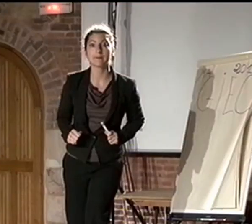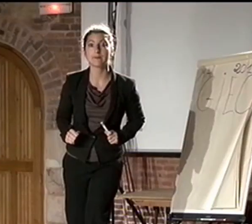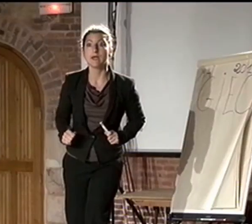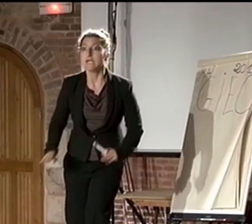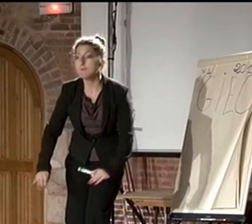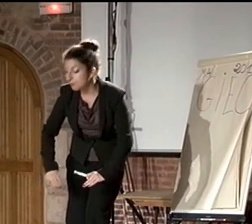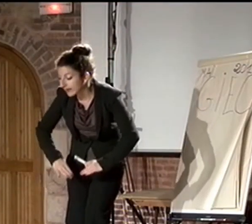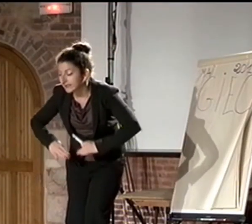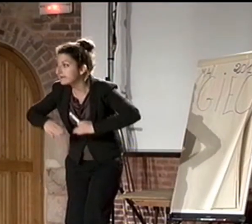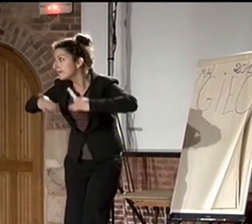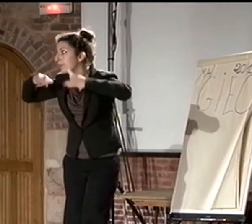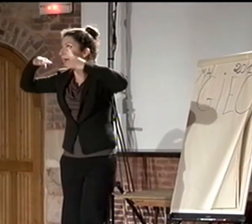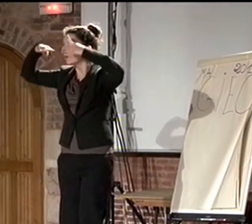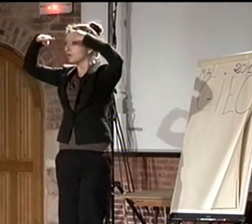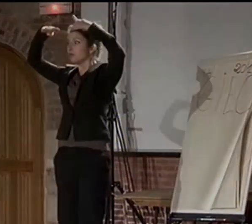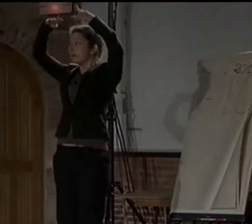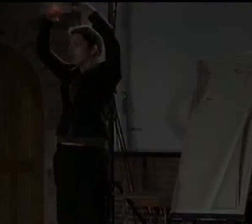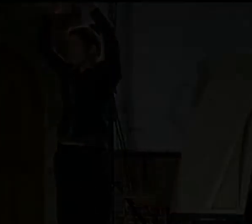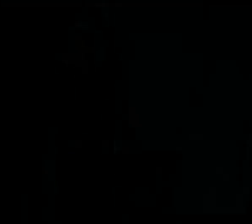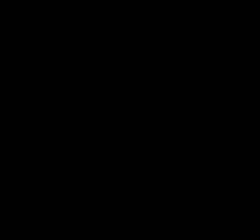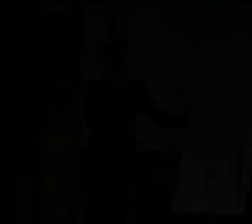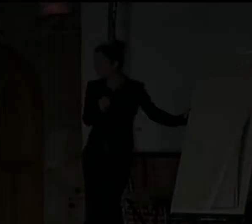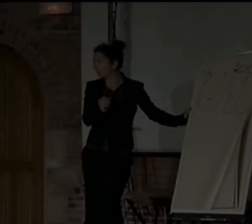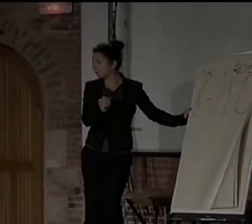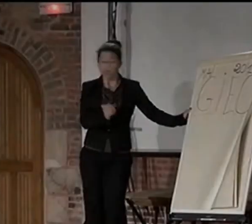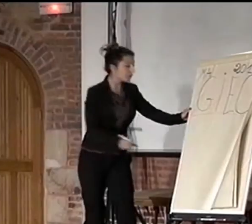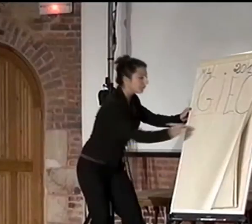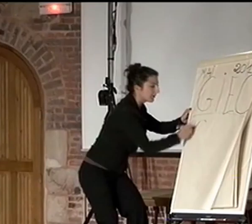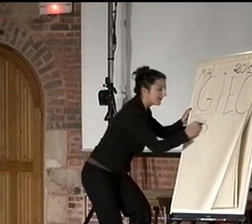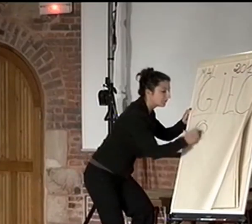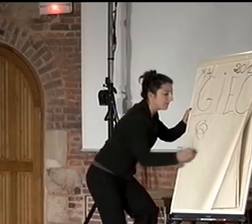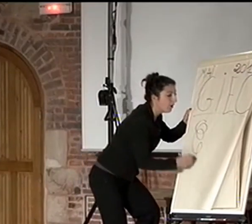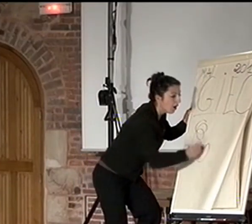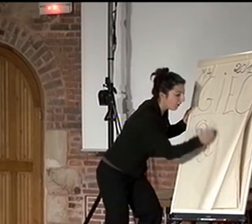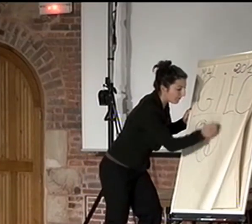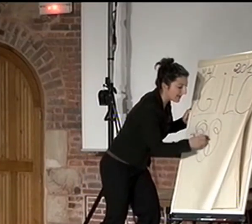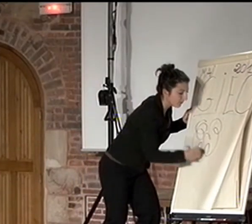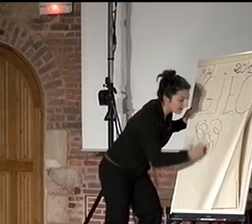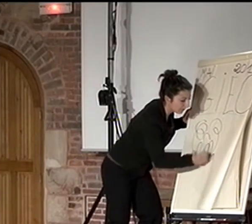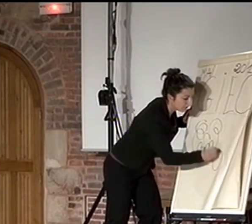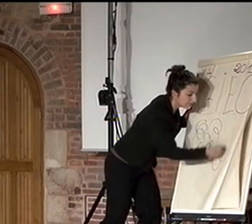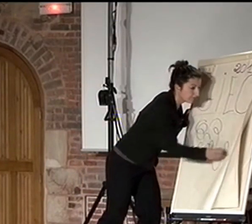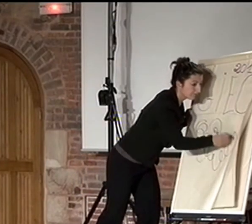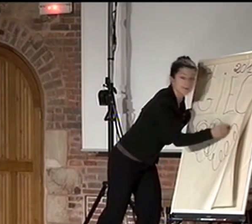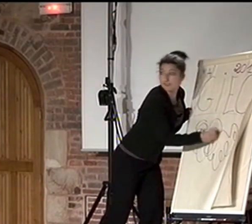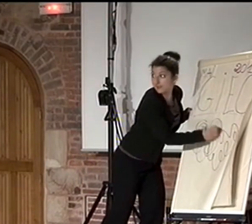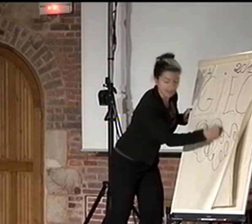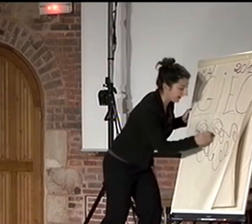Il pourrait disparaître sous les eaux. Nous sommes actuellement en plein emballement, c'est très très clair.